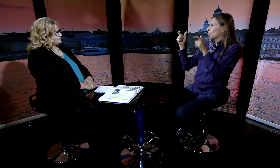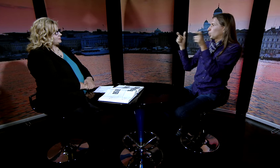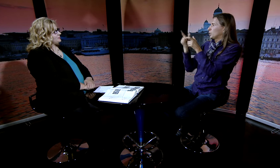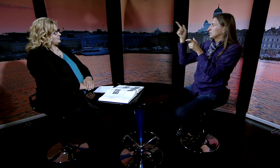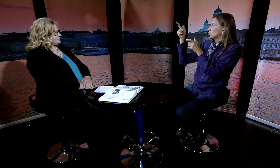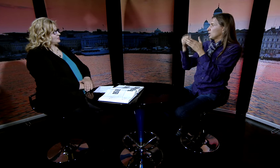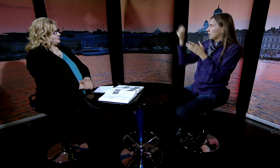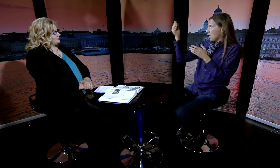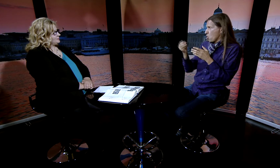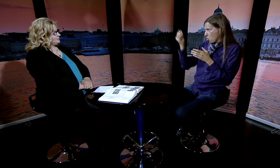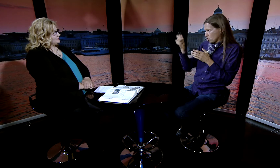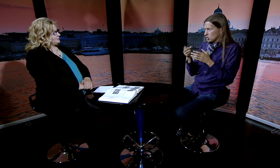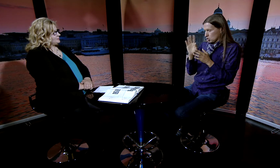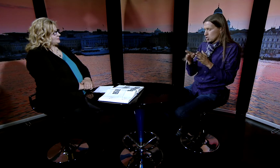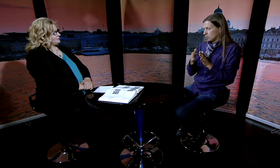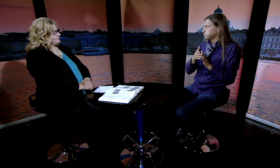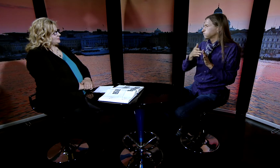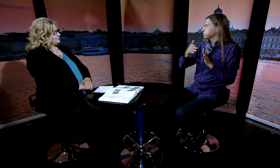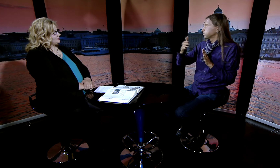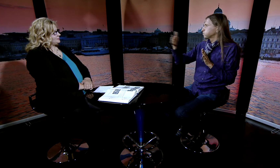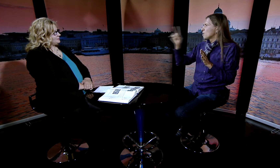passiivista kättä ja kun se on ohittanut käden.